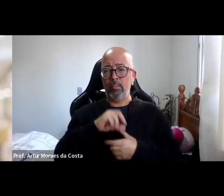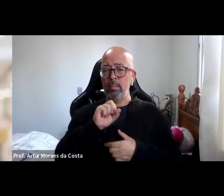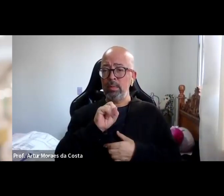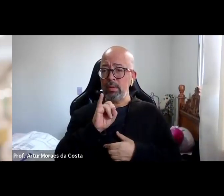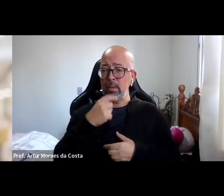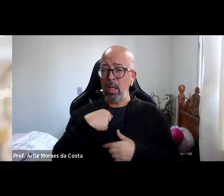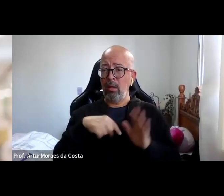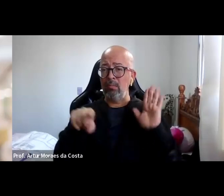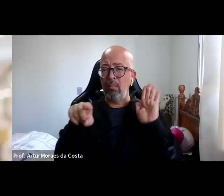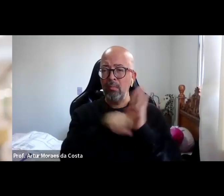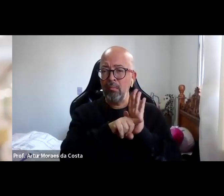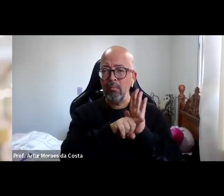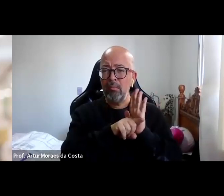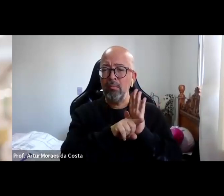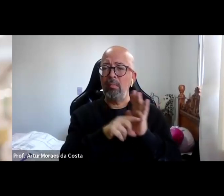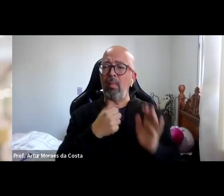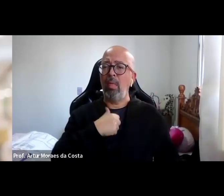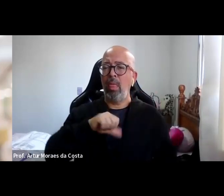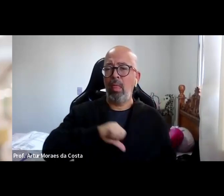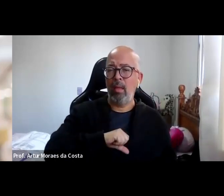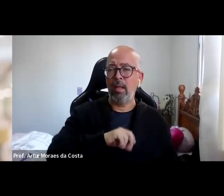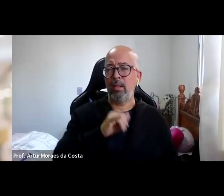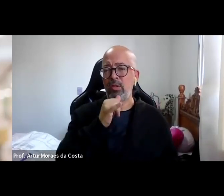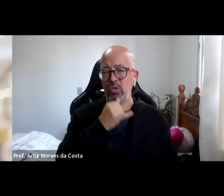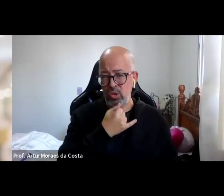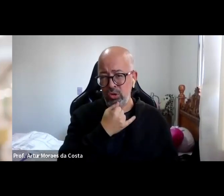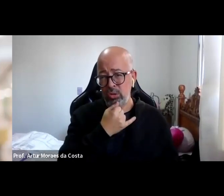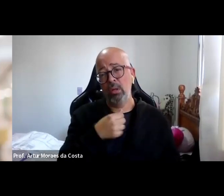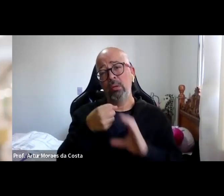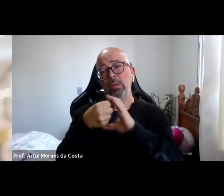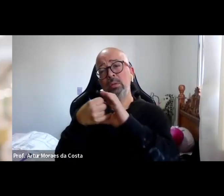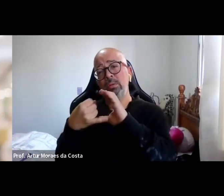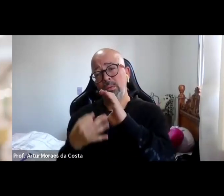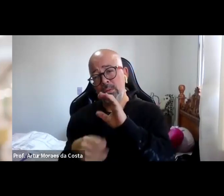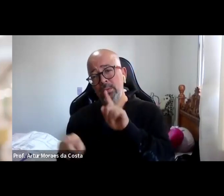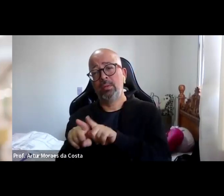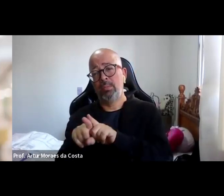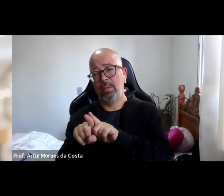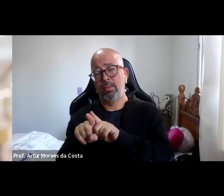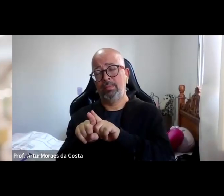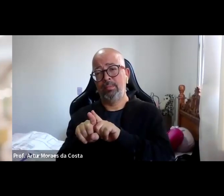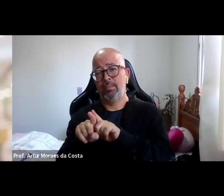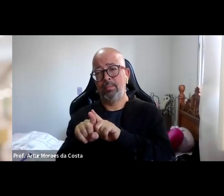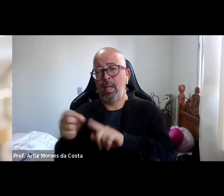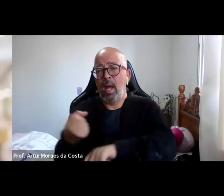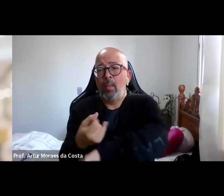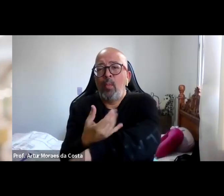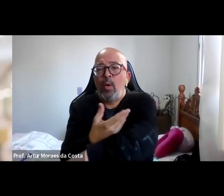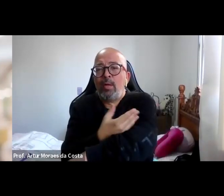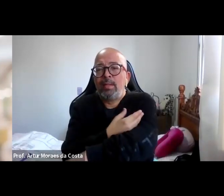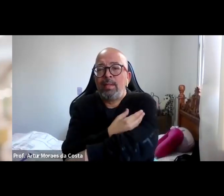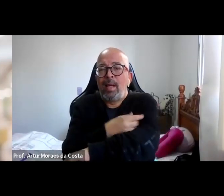yo comunique a través de lo que describo a la persona sordociega por eso es muy probable que una